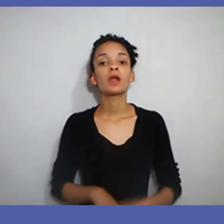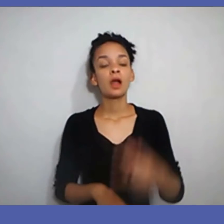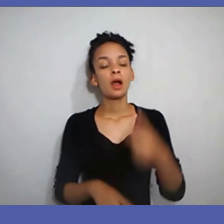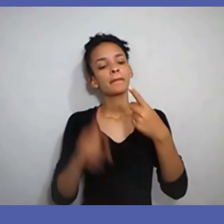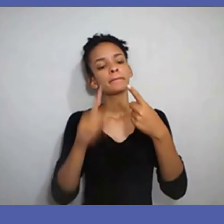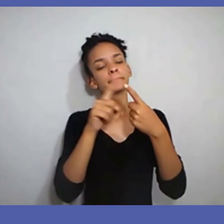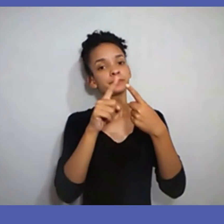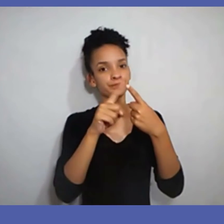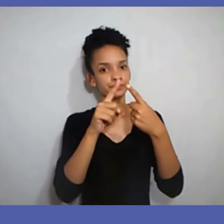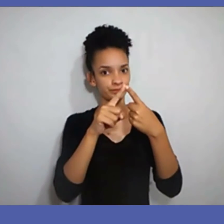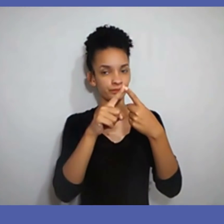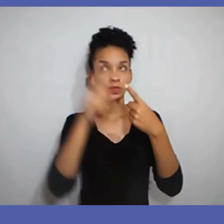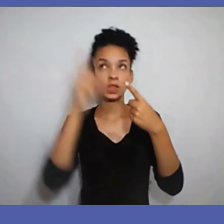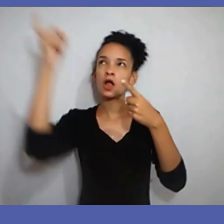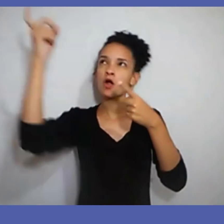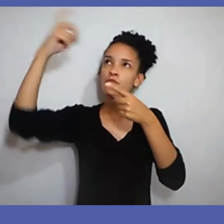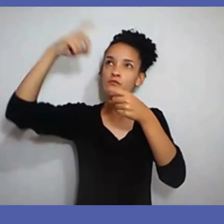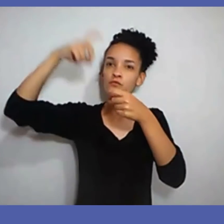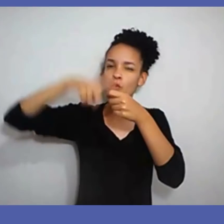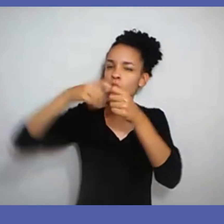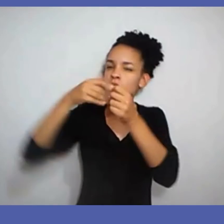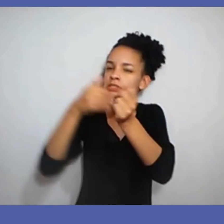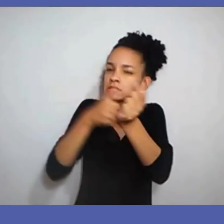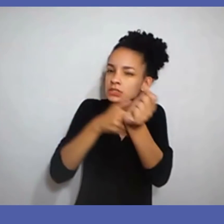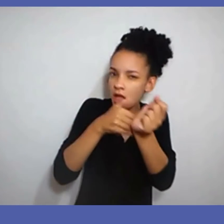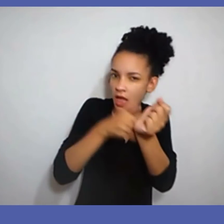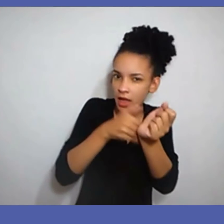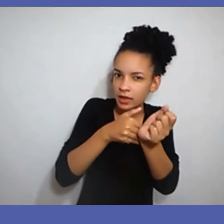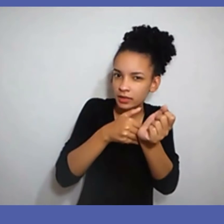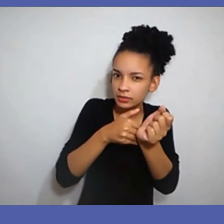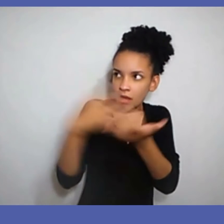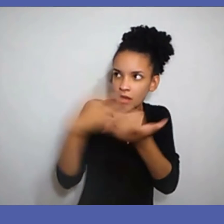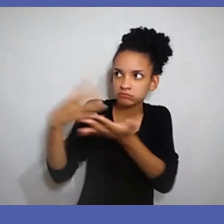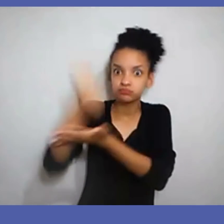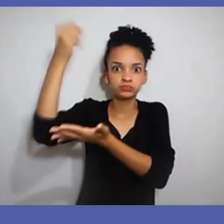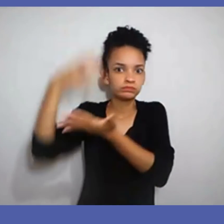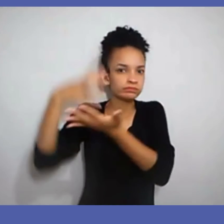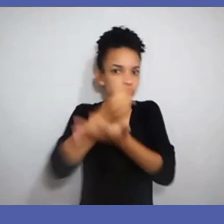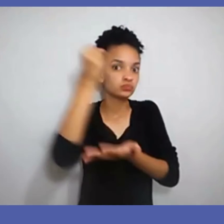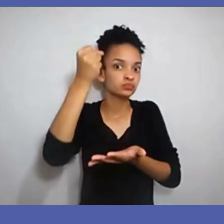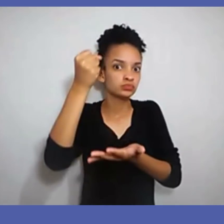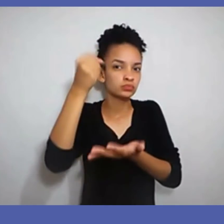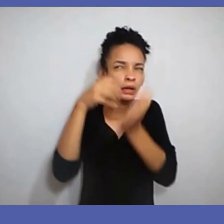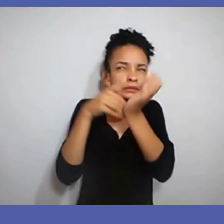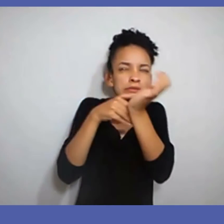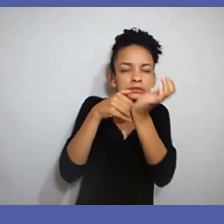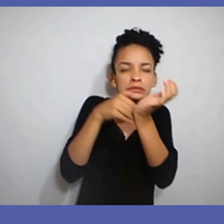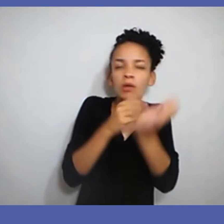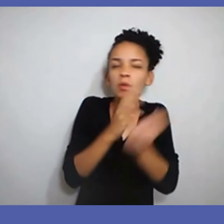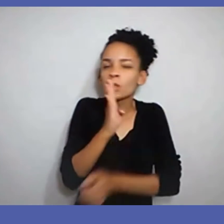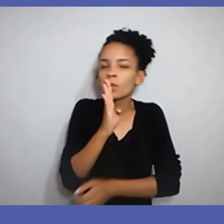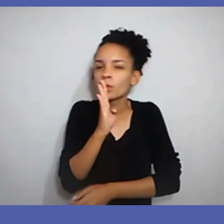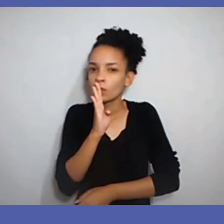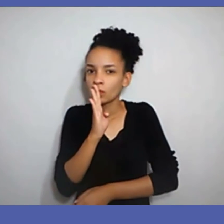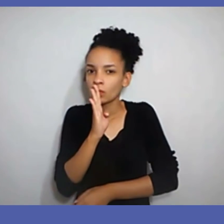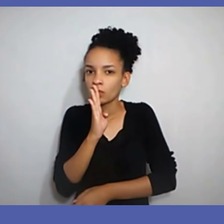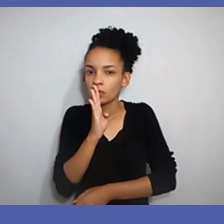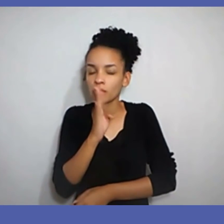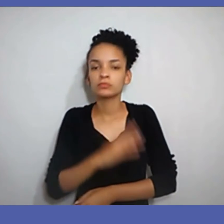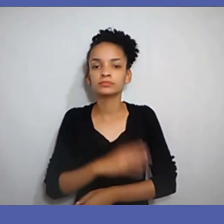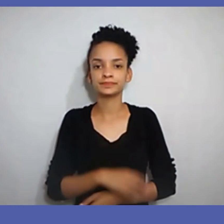né? E de repente começa arrebatamento, sem alarde, tá? Nada. E a